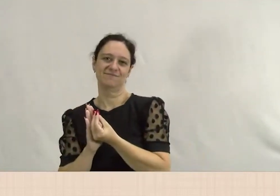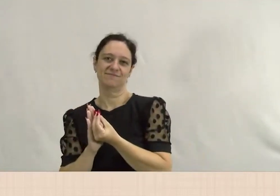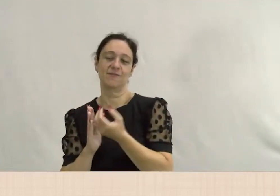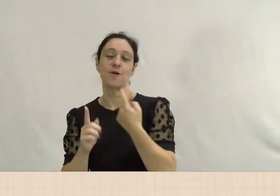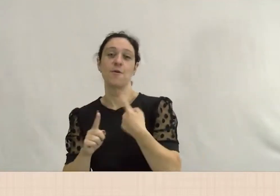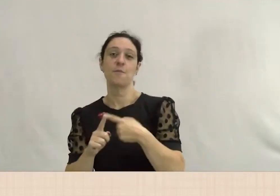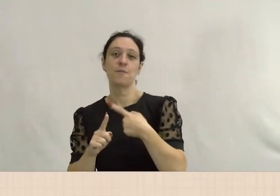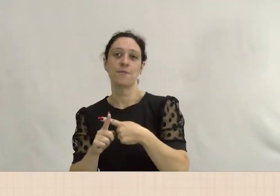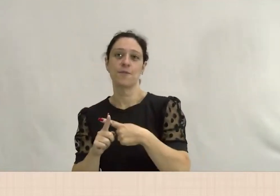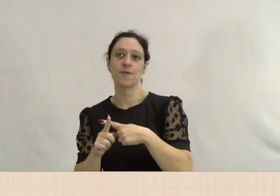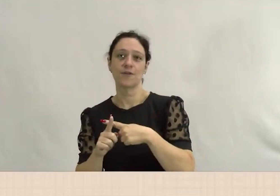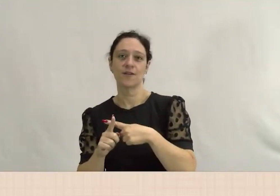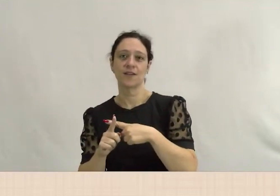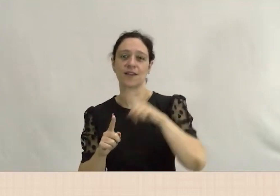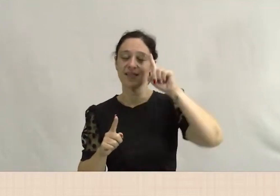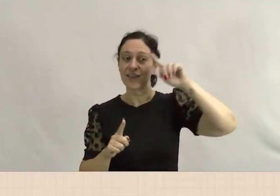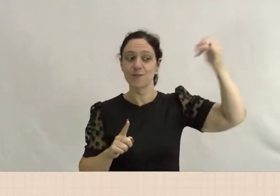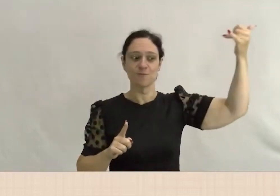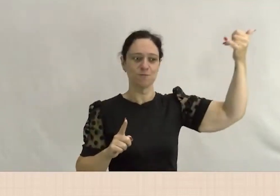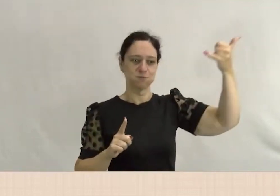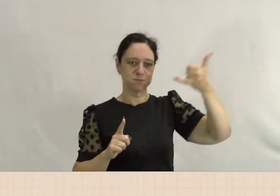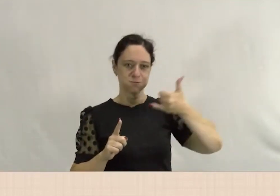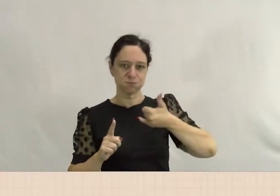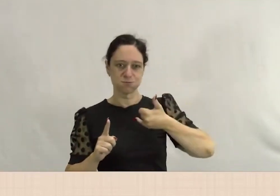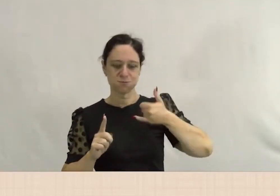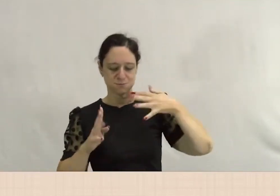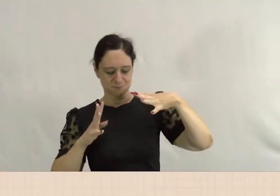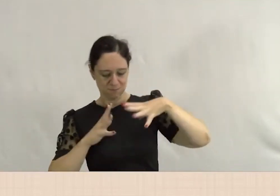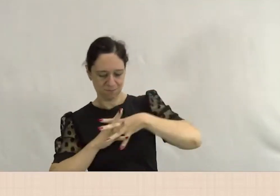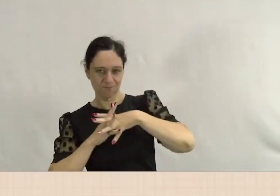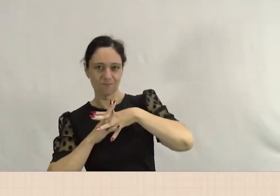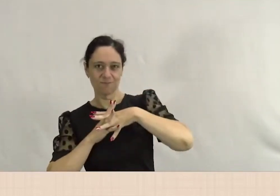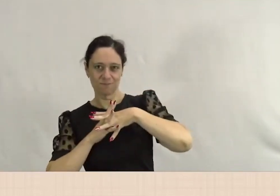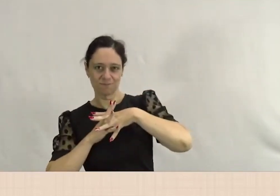Deus está fazendo esse entrelaçamentos.